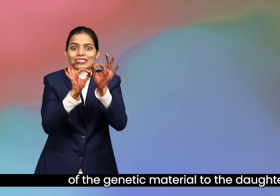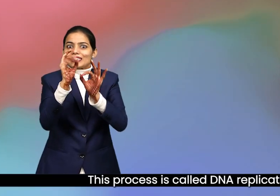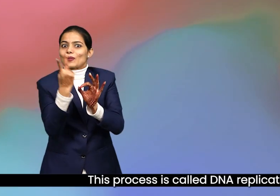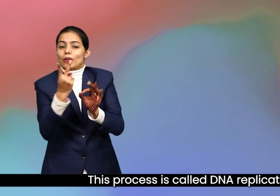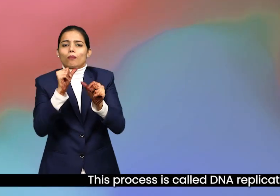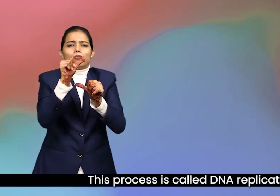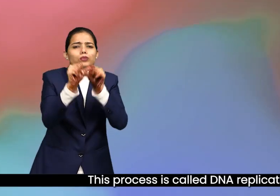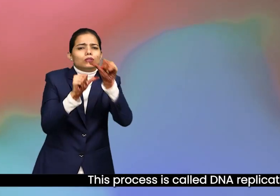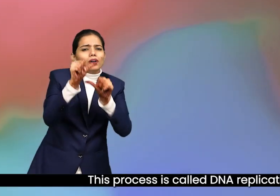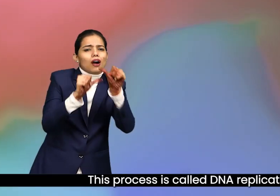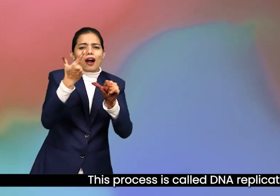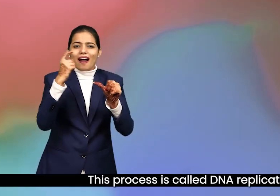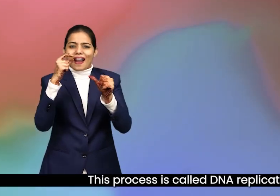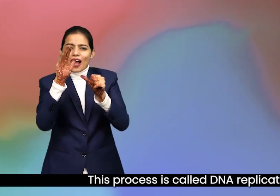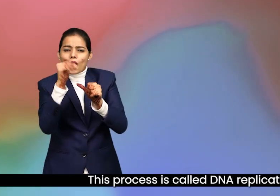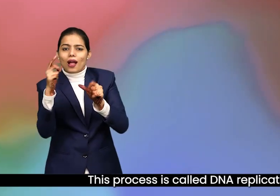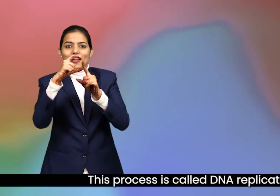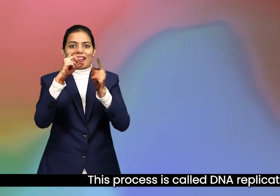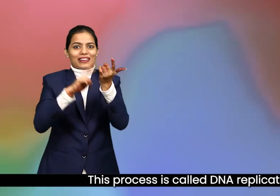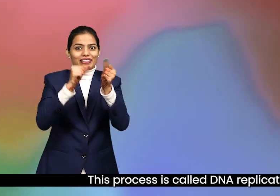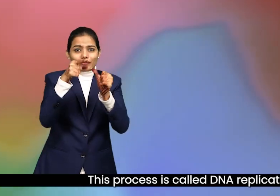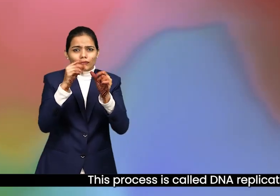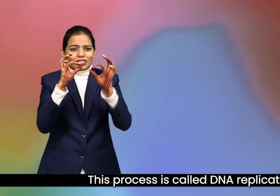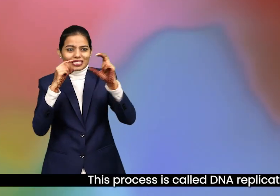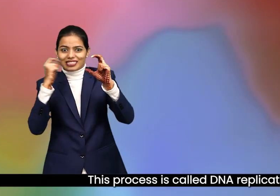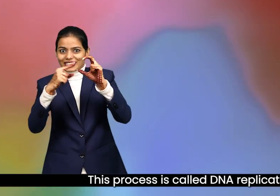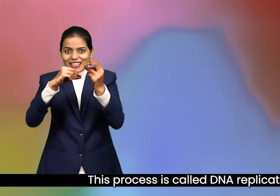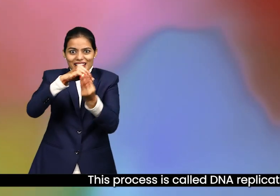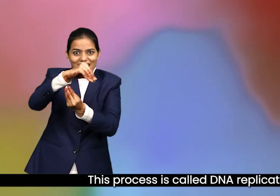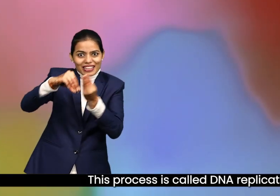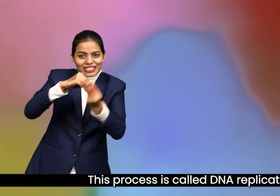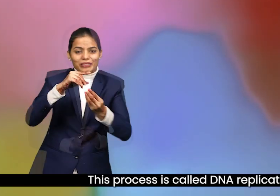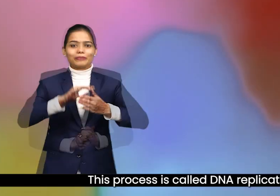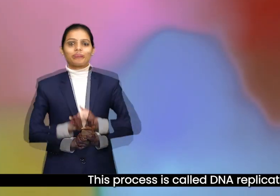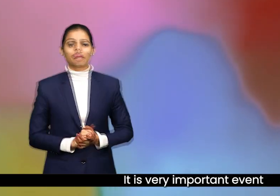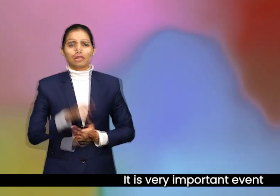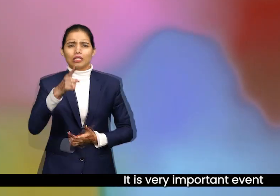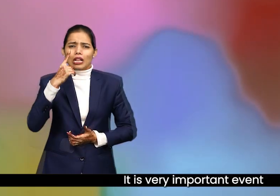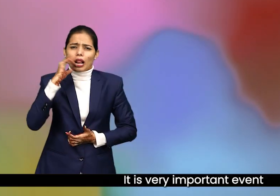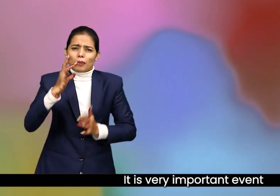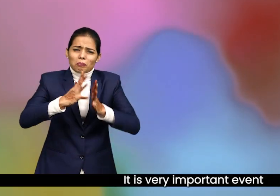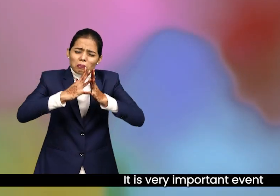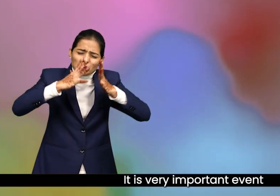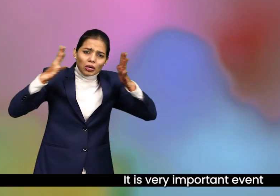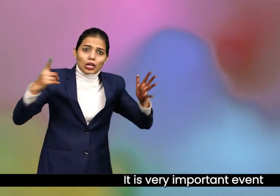இந்த This செயல்முறை process is called டிஎன்ஏ பிரதியெடுப்பு என்று replication. அழைக்கப்படுகிறது. It is பரம்பரை very செயல்பாட்டில் important இது ஒரு